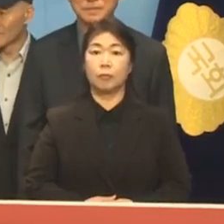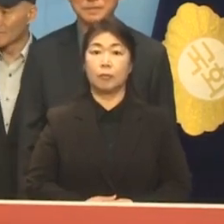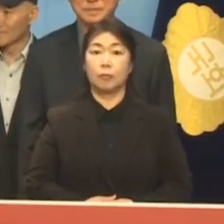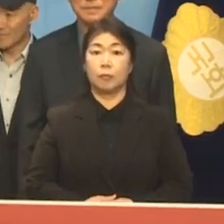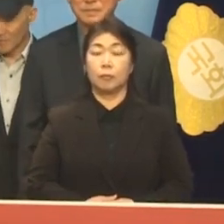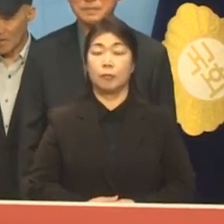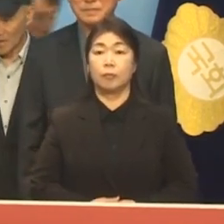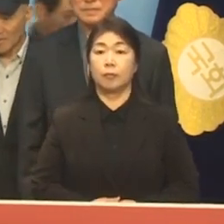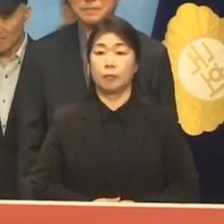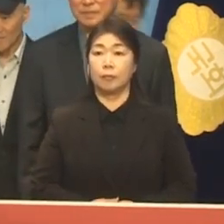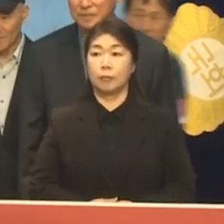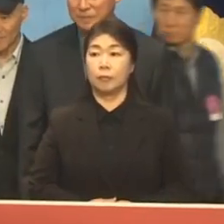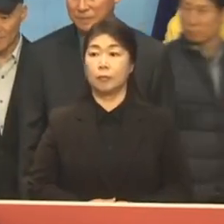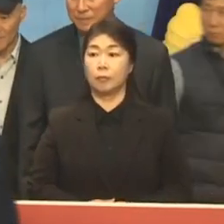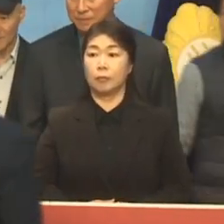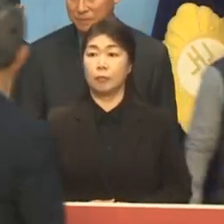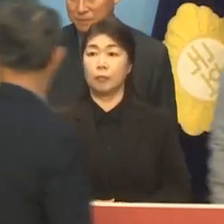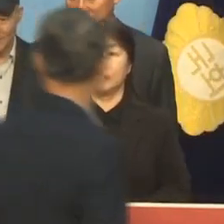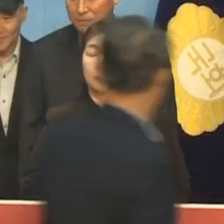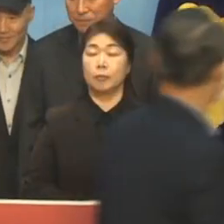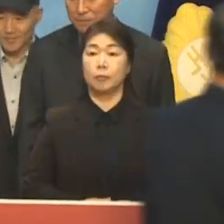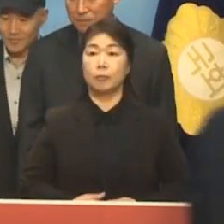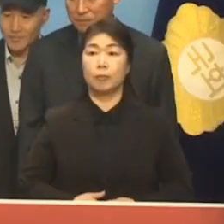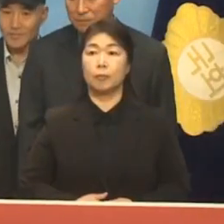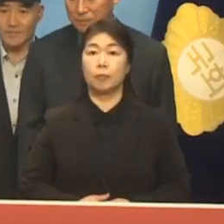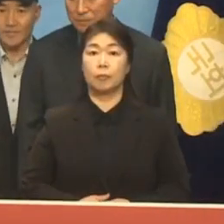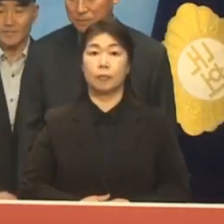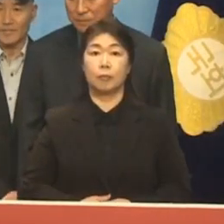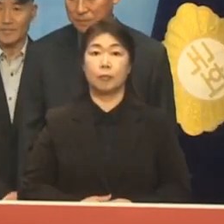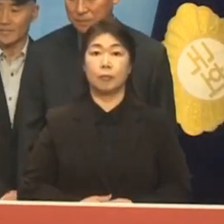간단하게 소개하고 네. 이 대표님을 하겠습니다.